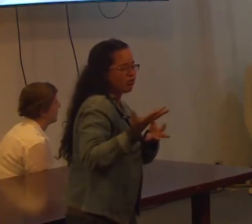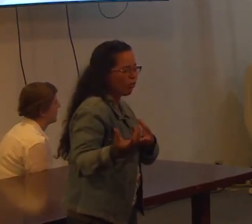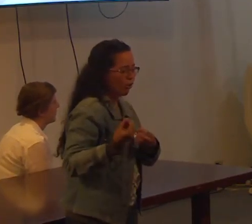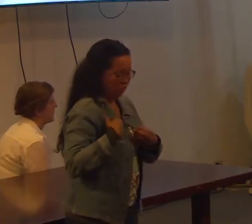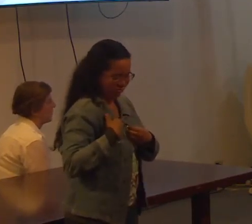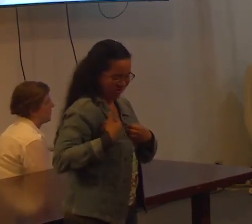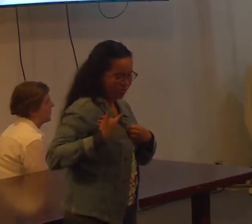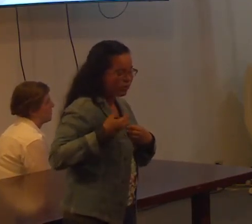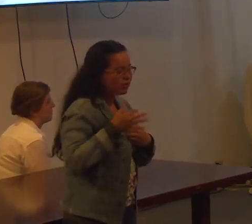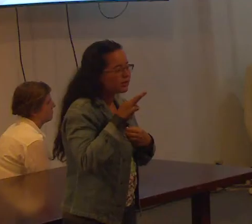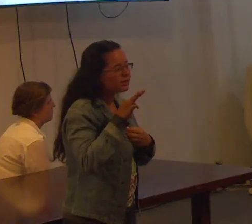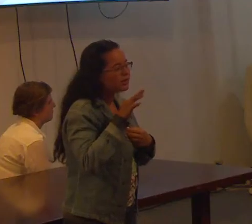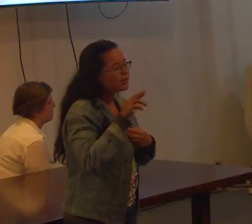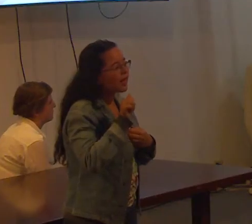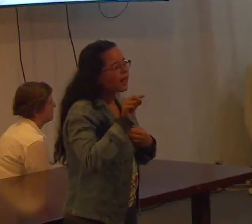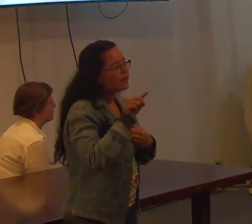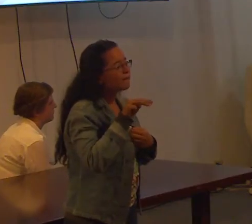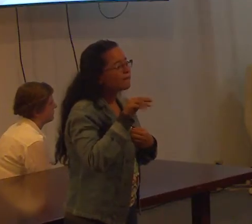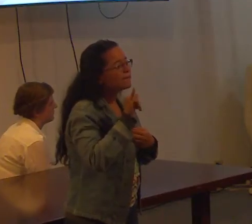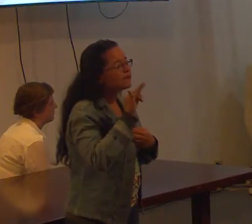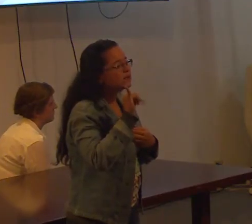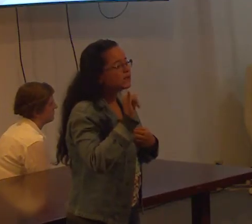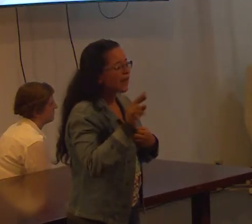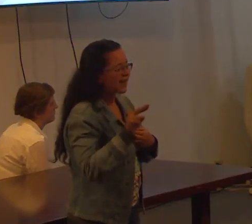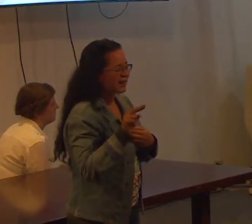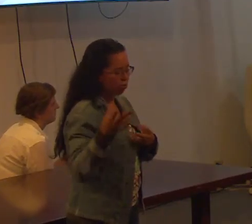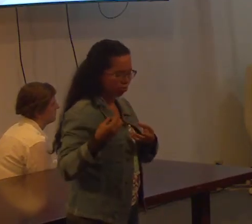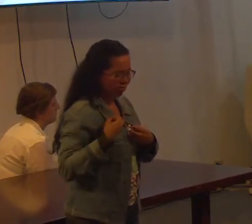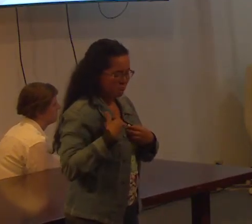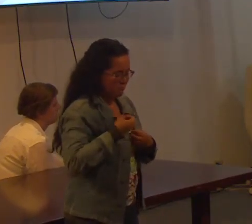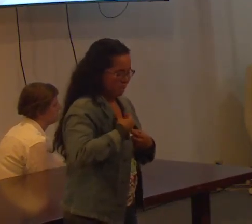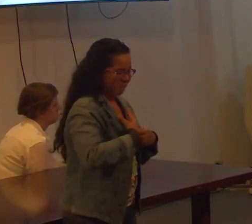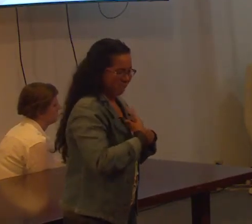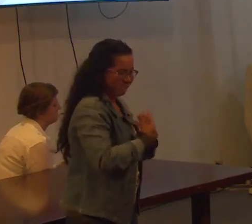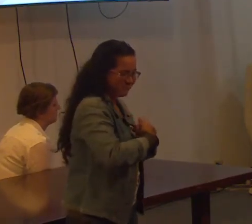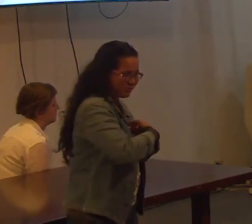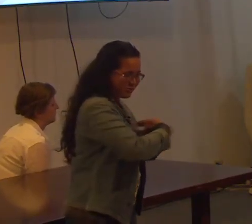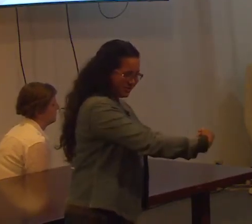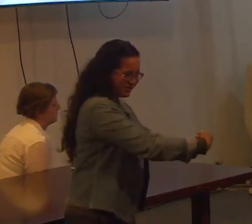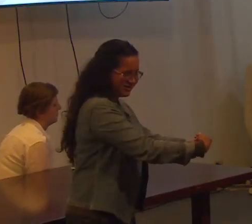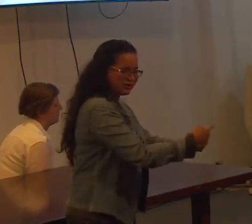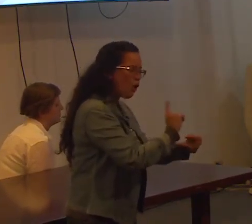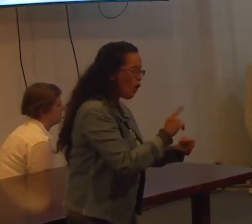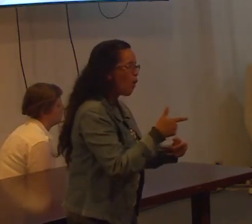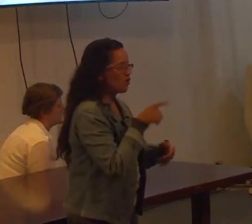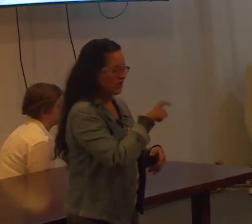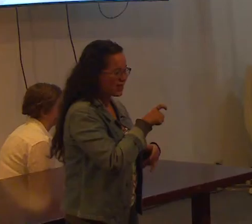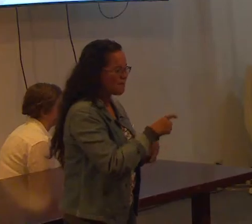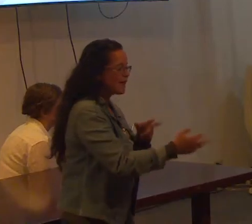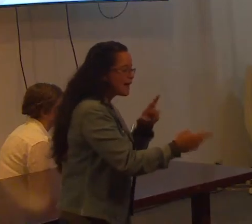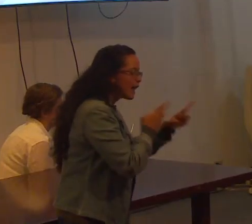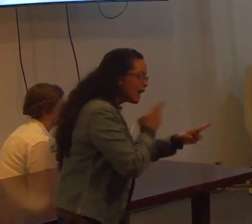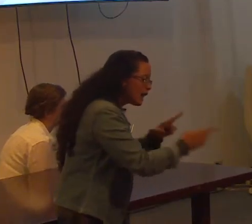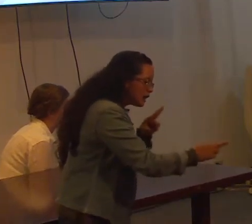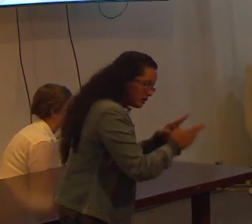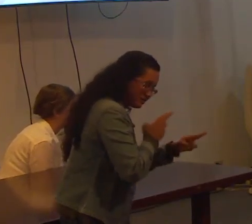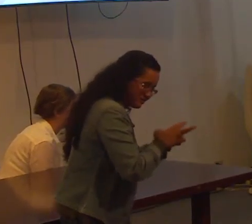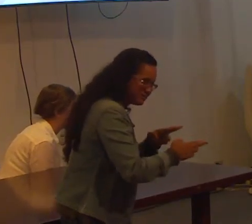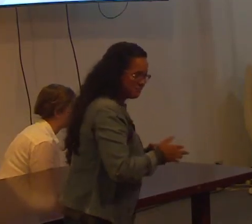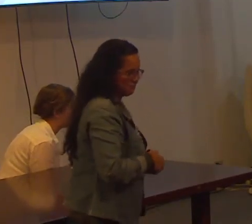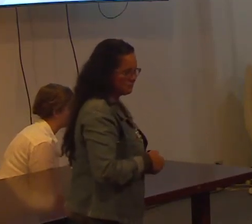beneficio. Yo necesitaba que ellos pudieran relacionarse conmigo y yo con ellos. en